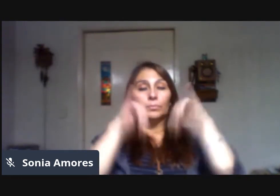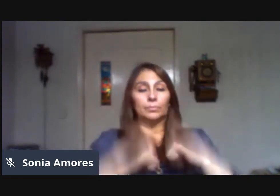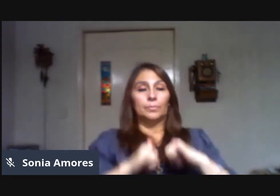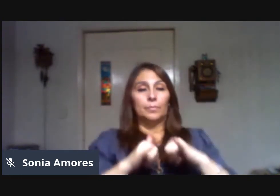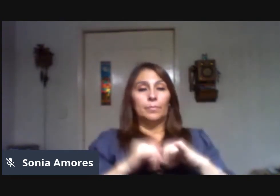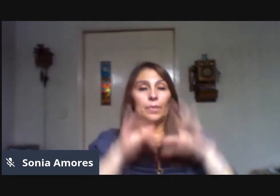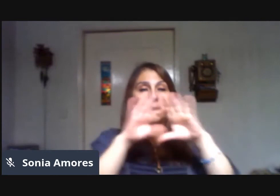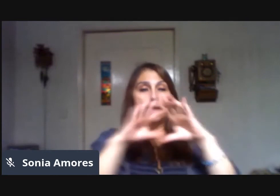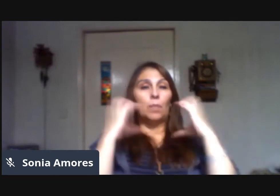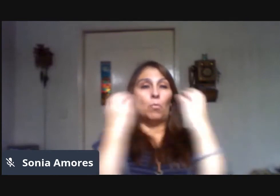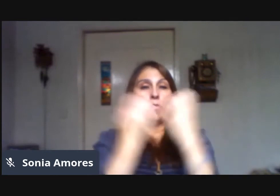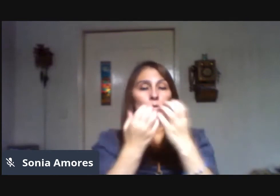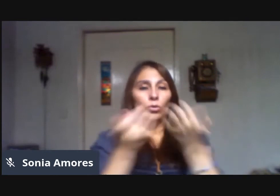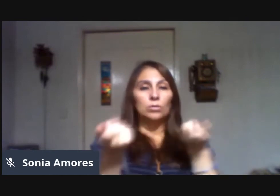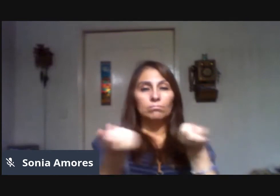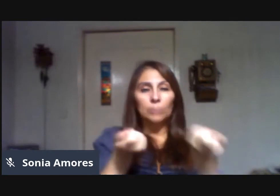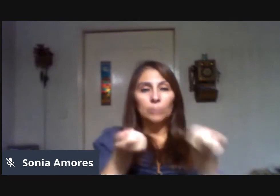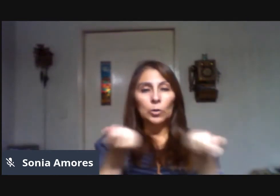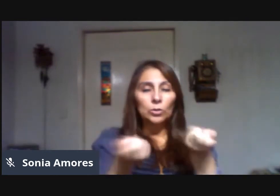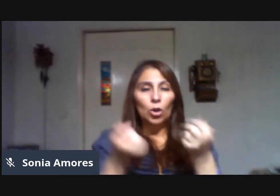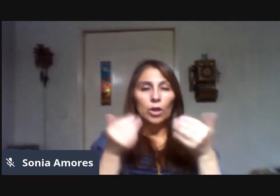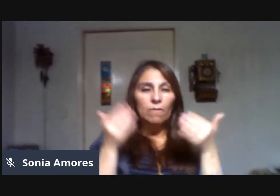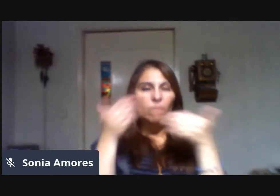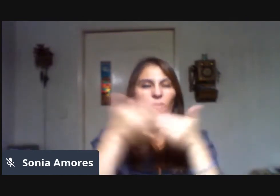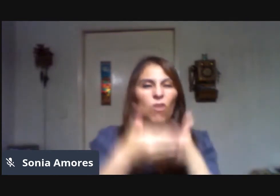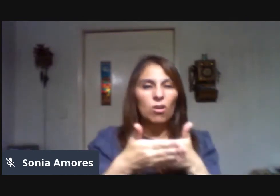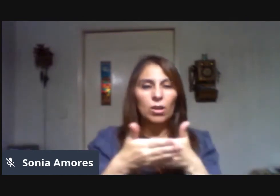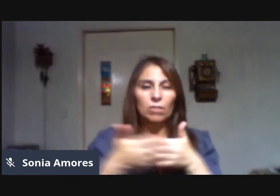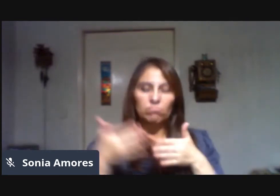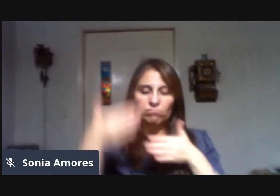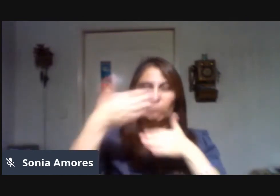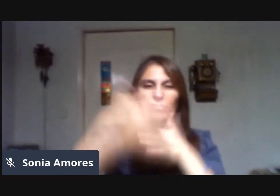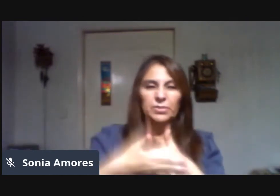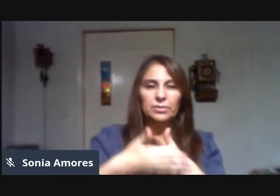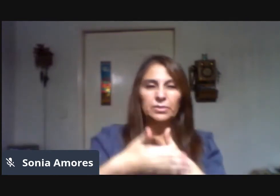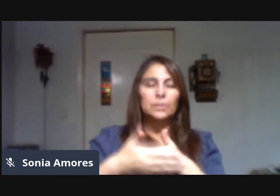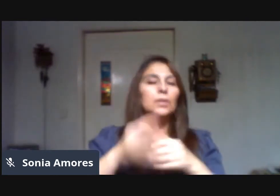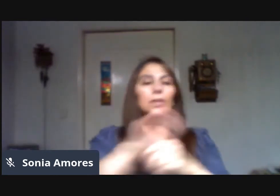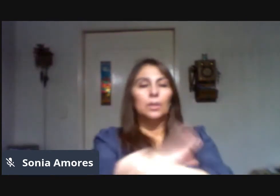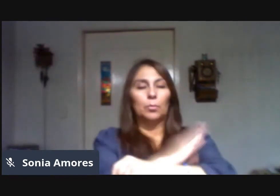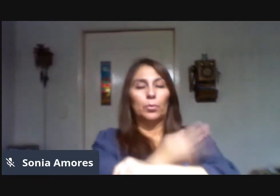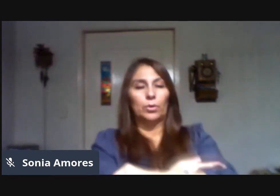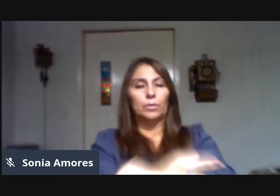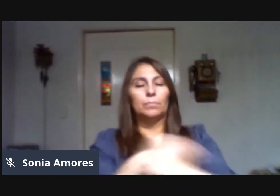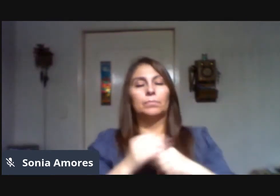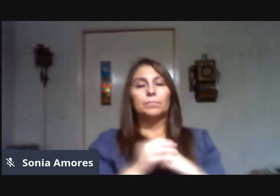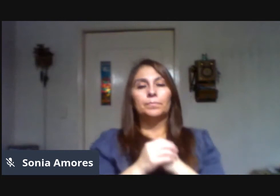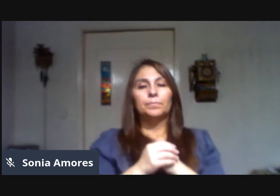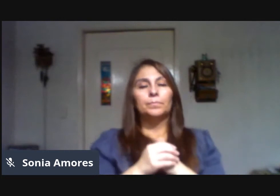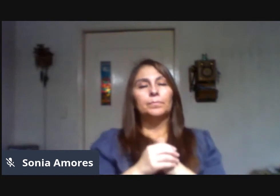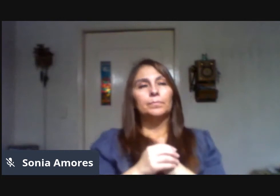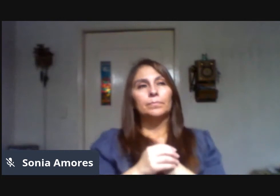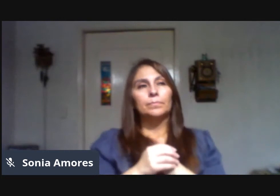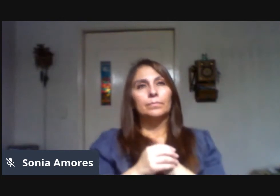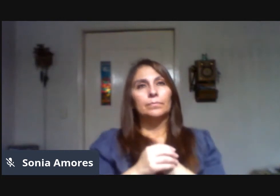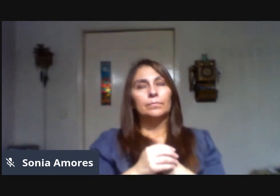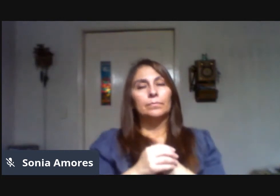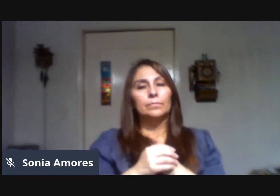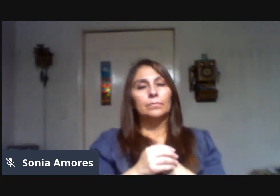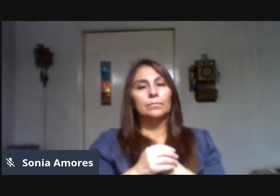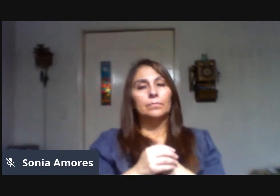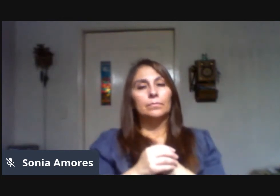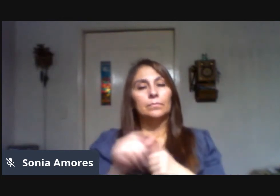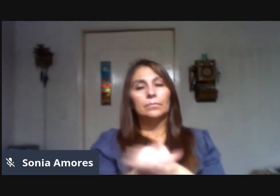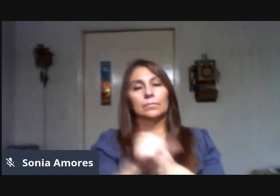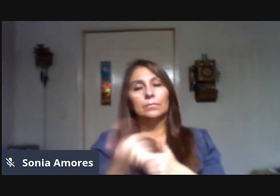los bloques de poder, ¿sí? Un elemento adicional también en estos aportes, para